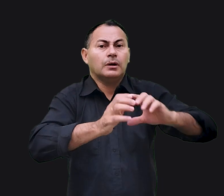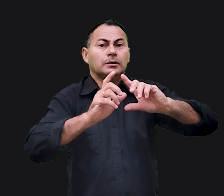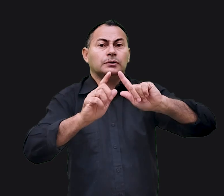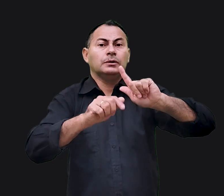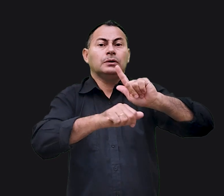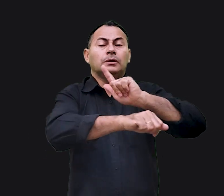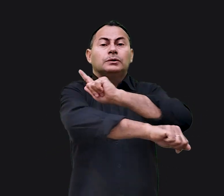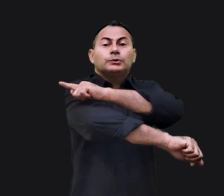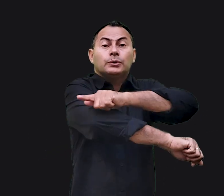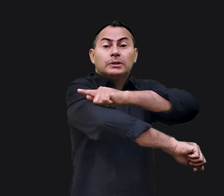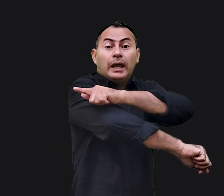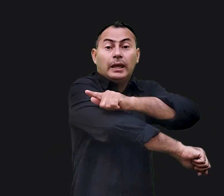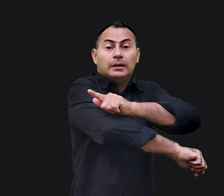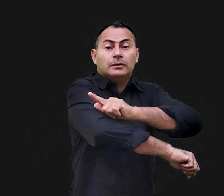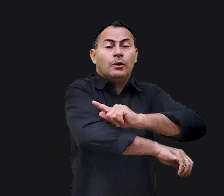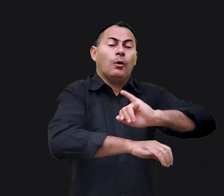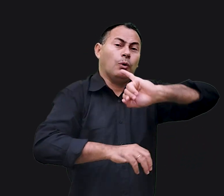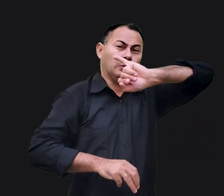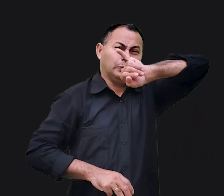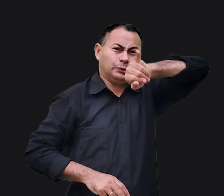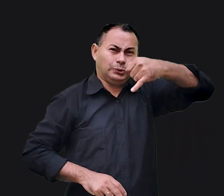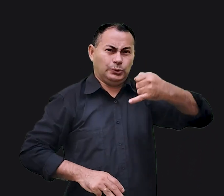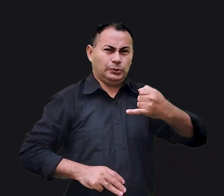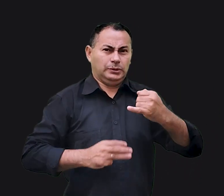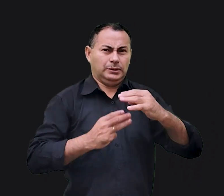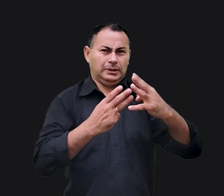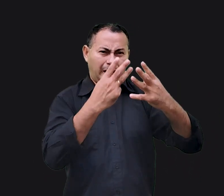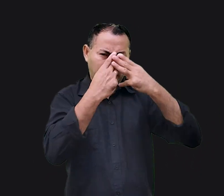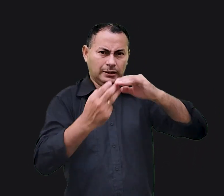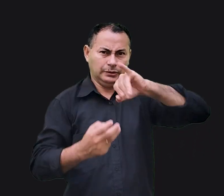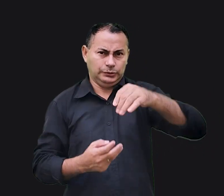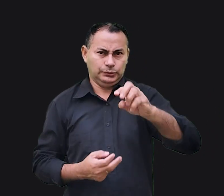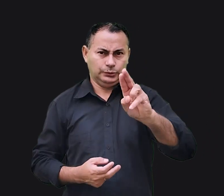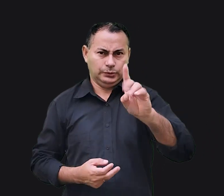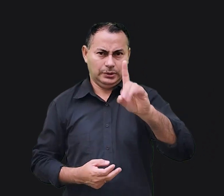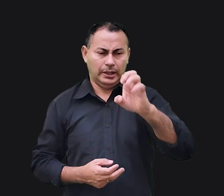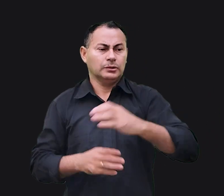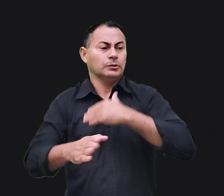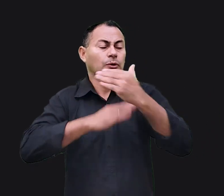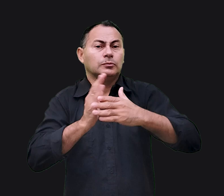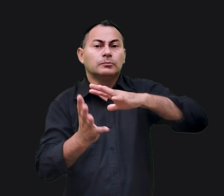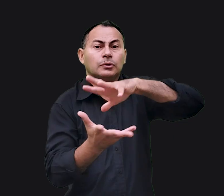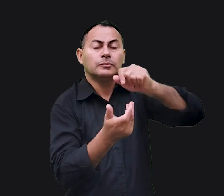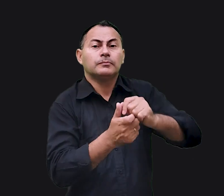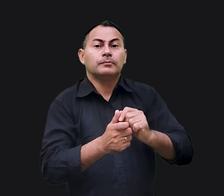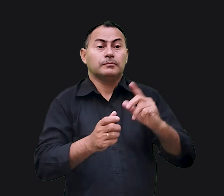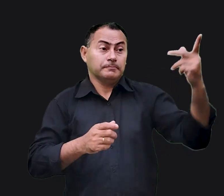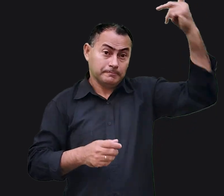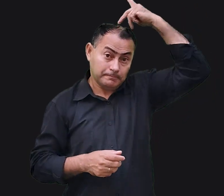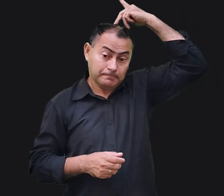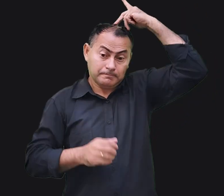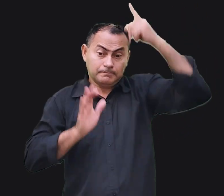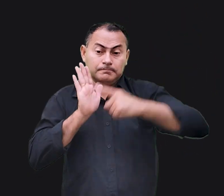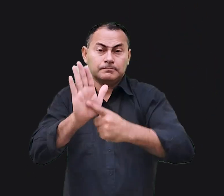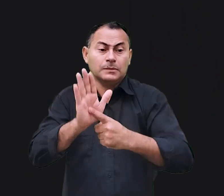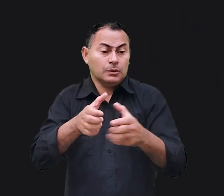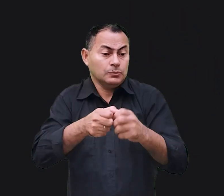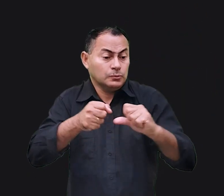Judéia e Samaria e até os confins da terra. O Pentecostes se manifestou de várias maneiras à medida que a grande comissão foi